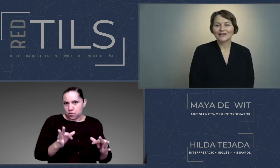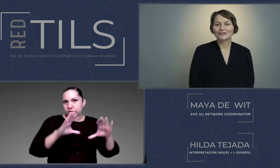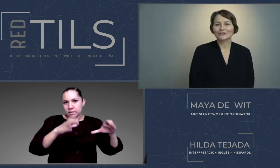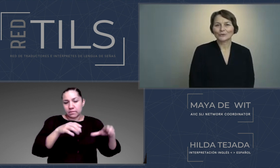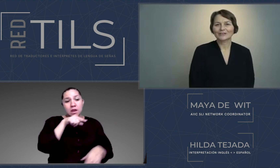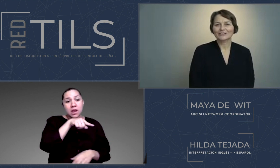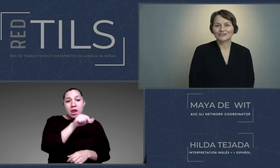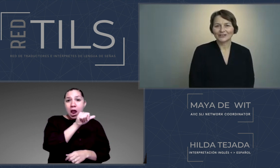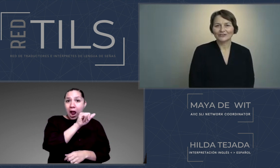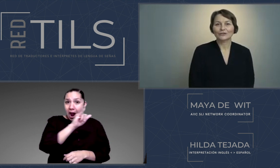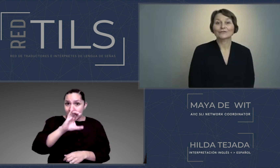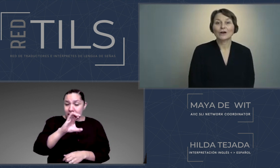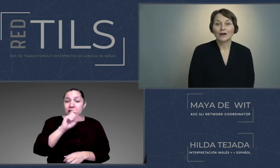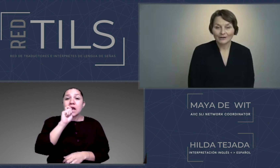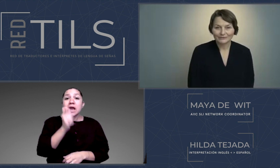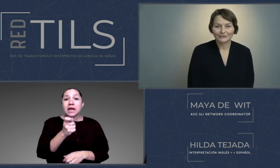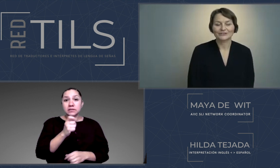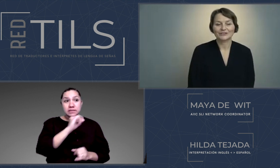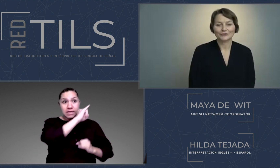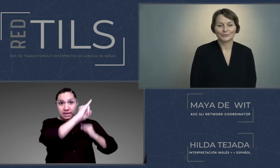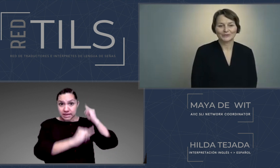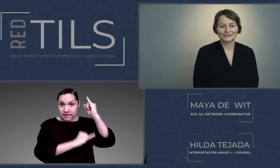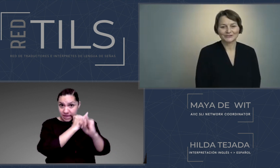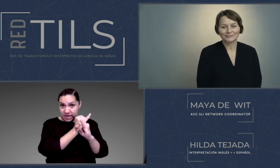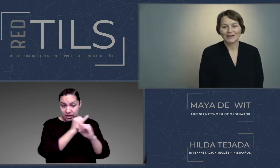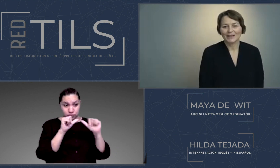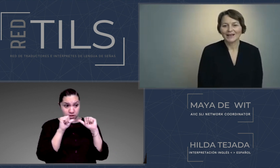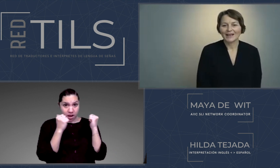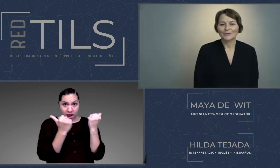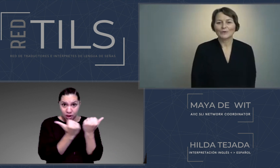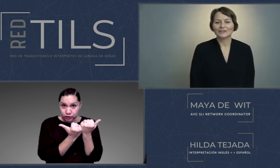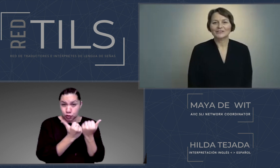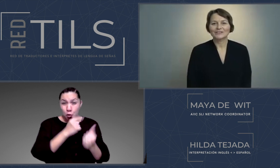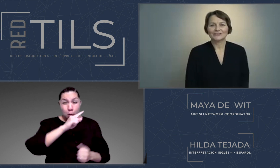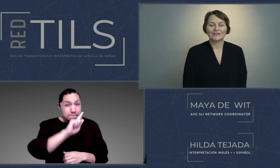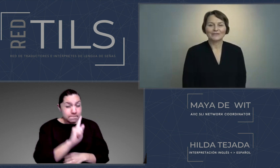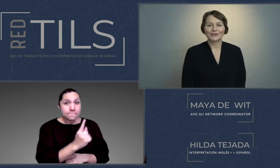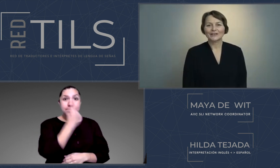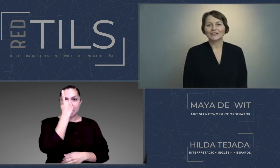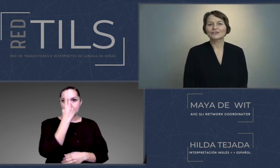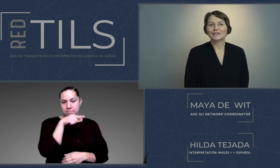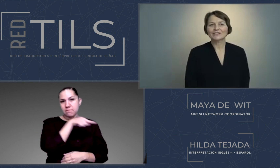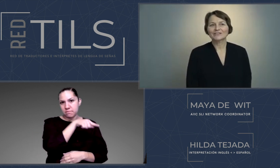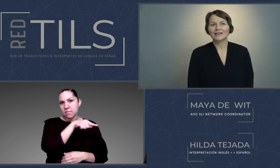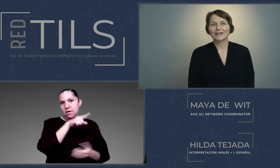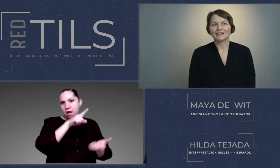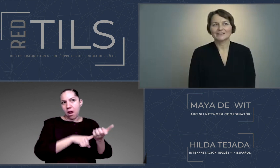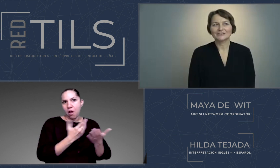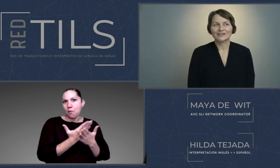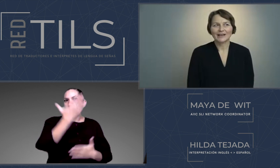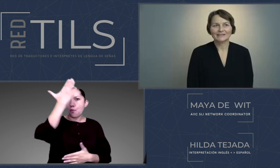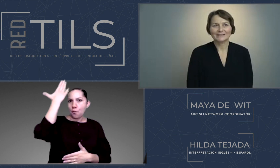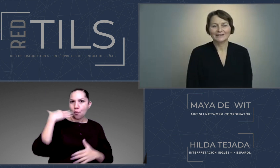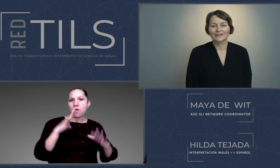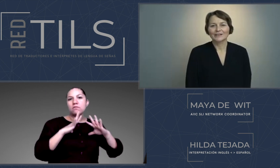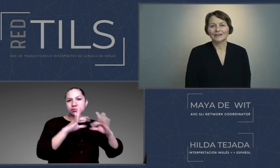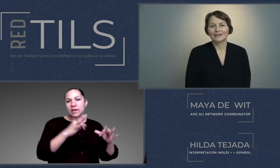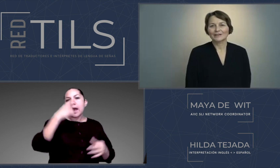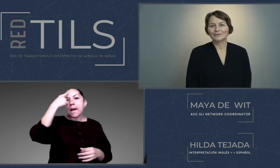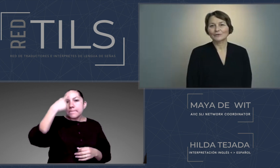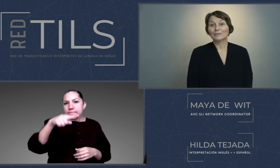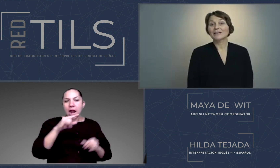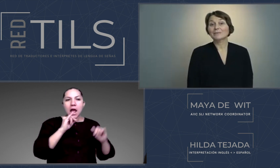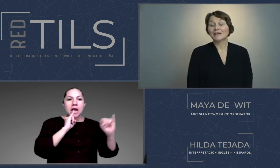internacional International Organization of Conference Interpreters. bueno, And what's ahí que es la great Asociación Internacional de is that Intérpretes de Conferencias